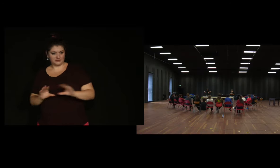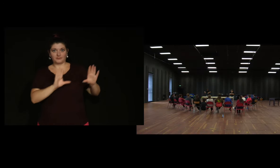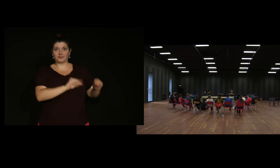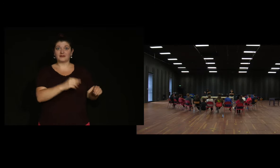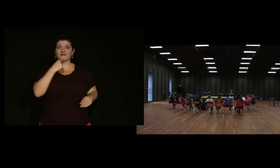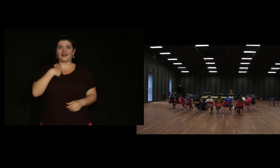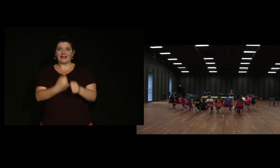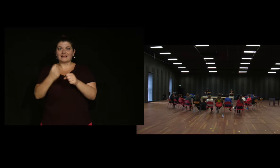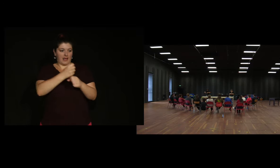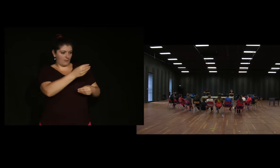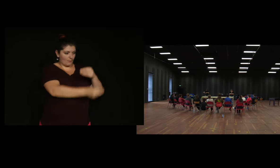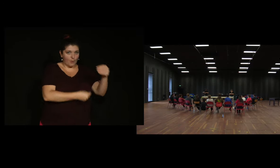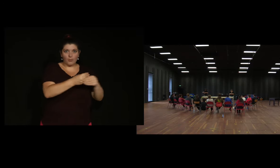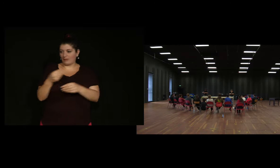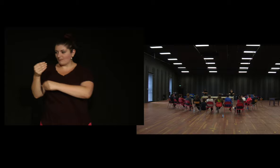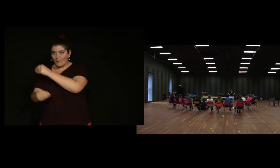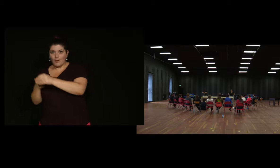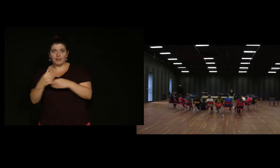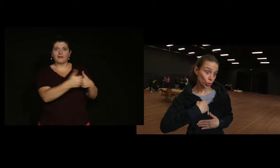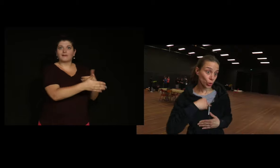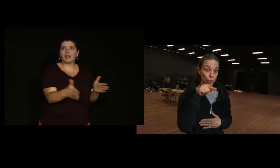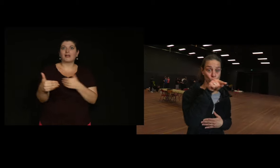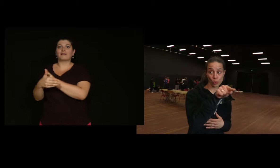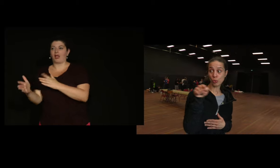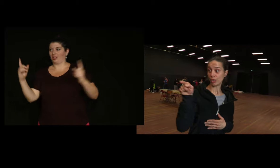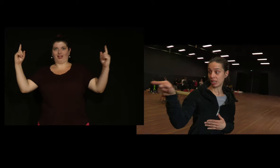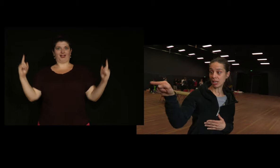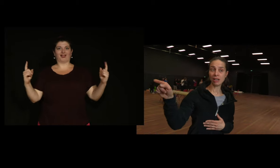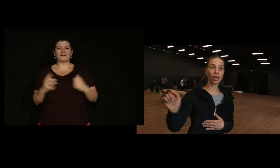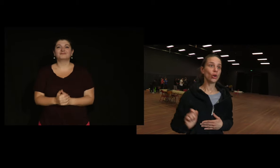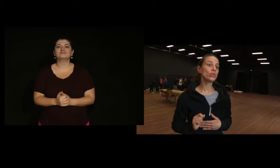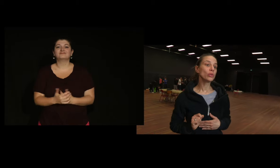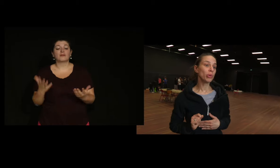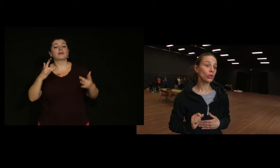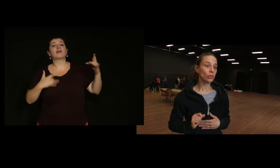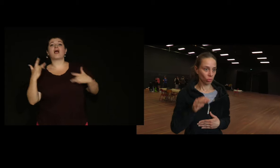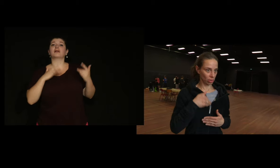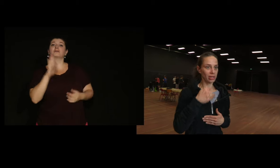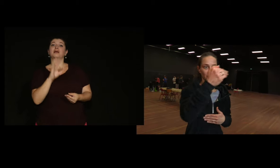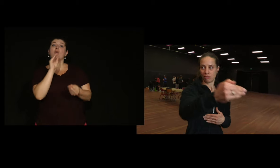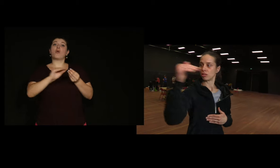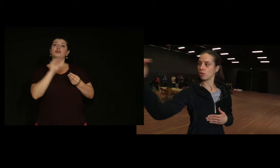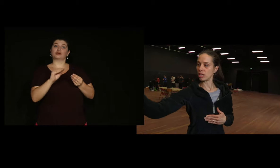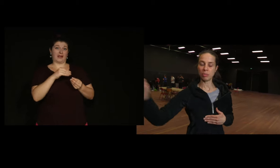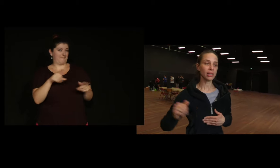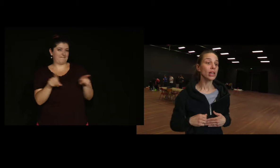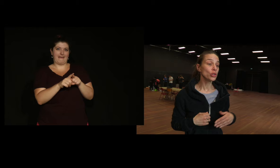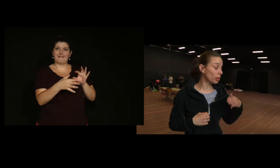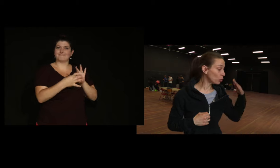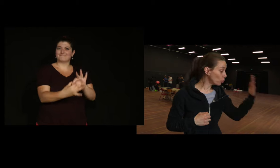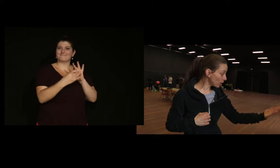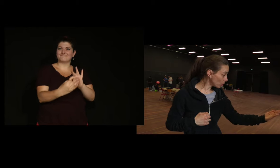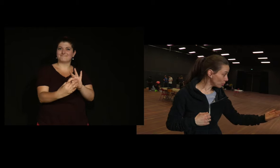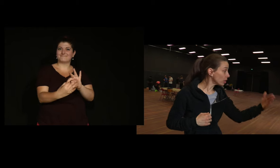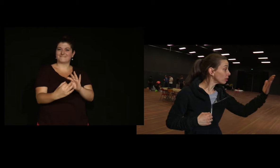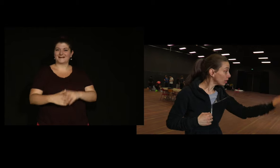c'est de créer des espaces, en fait. Pareil, le « je », tu, il, ou si on parle de... Donc ça, c'est dans l'espace. Si on